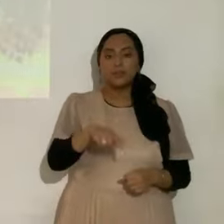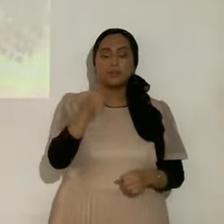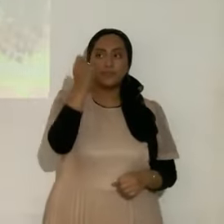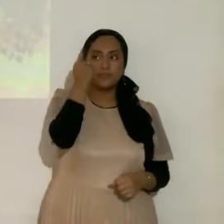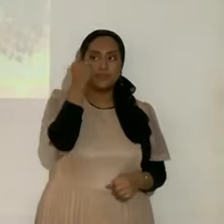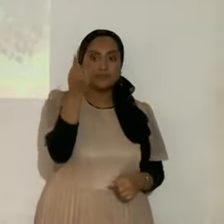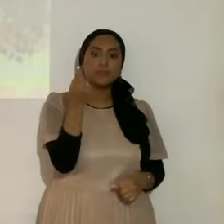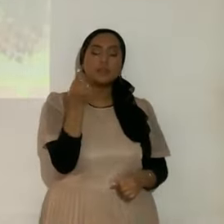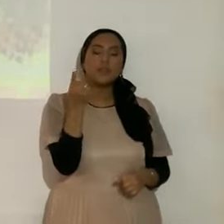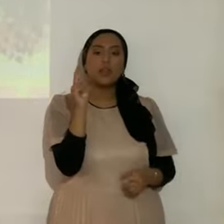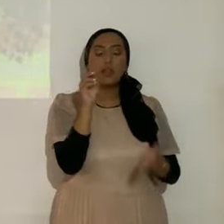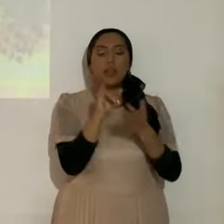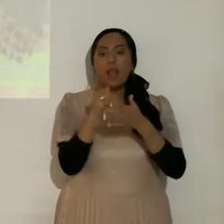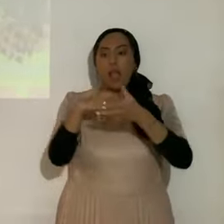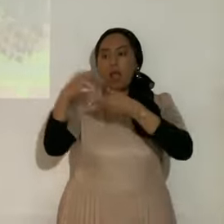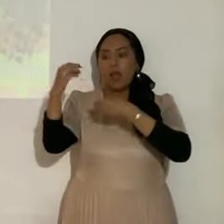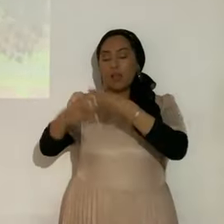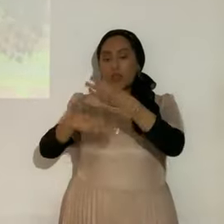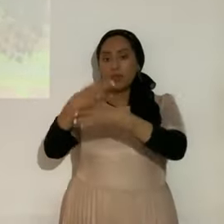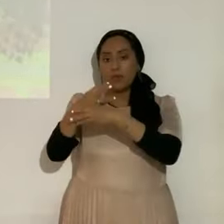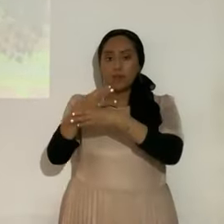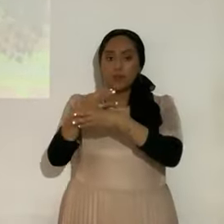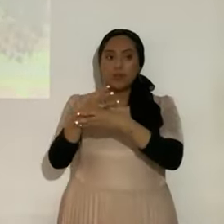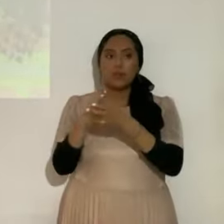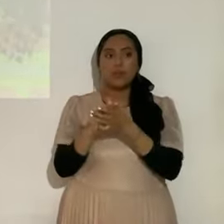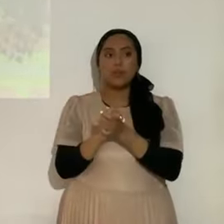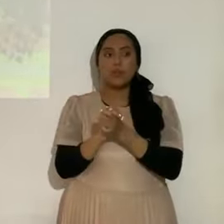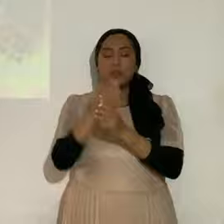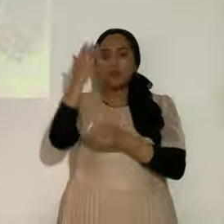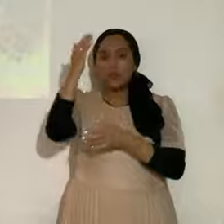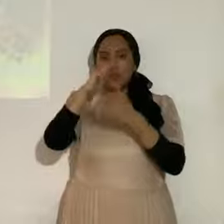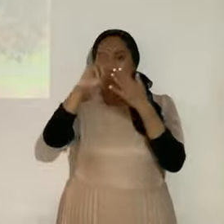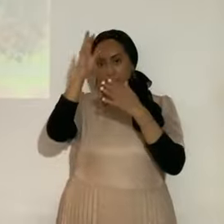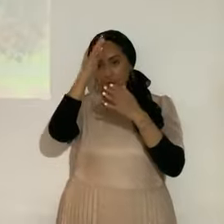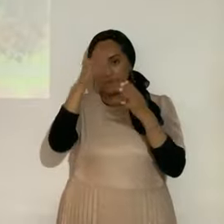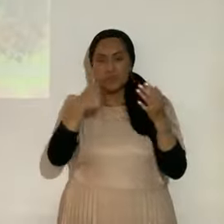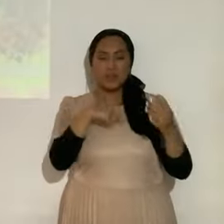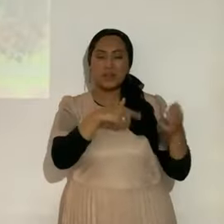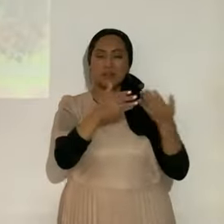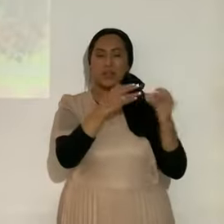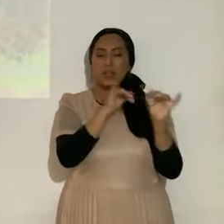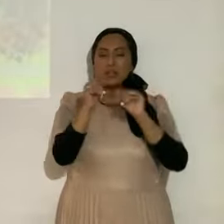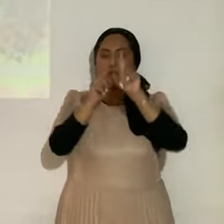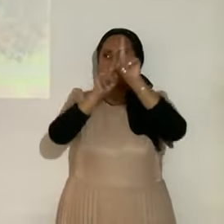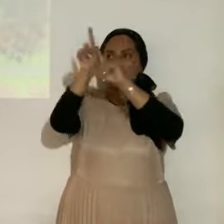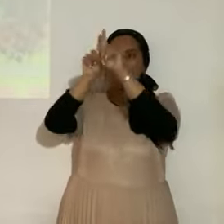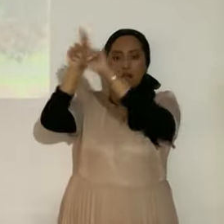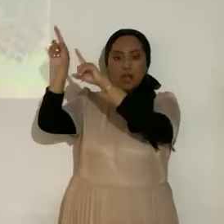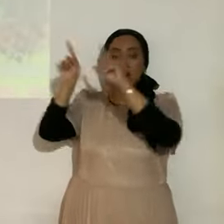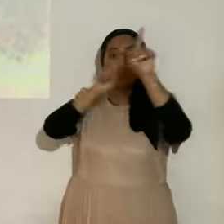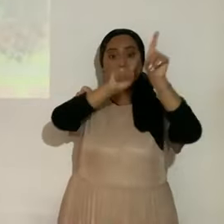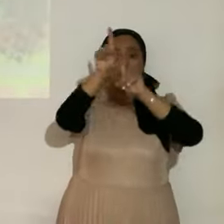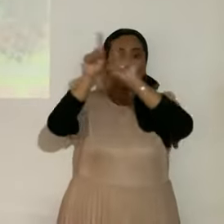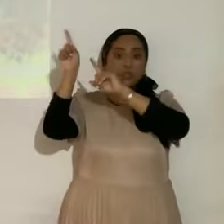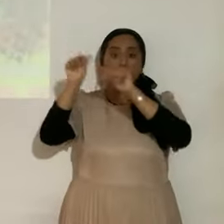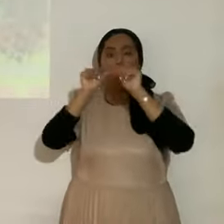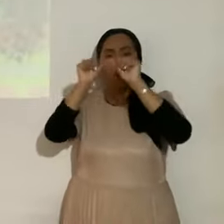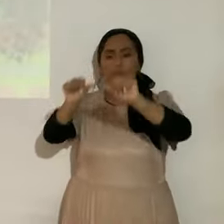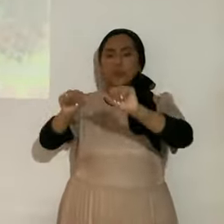tengamos en cuenta, que en el mundo físico, el Eterno nos compara con las estrellas. Las estrellas siempre brillan,